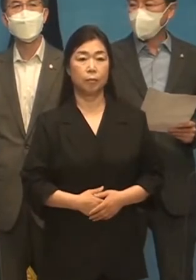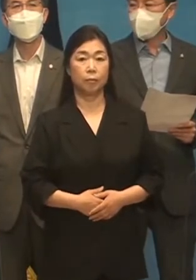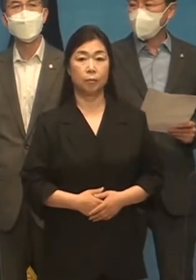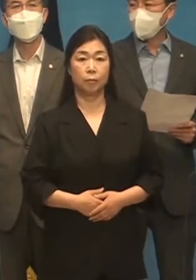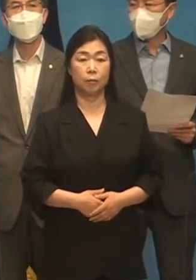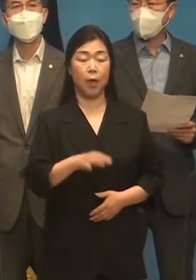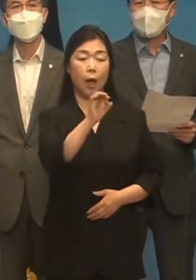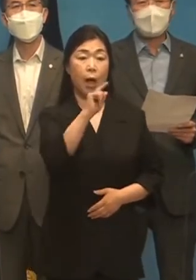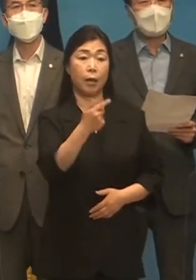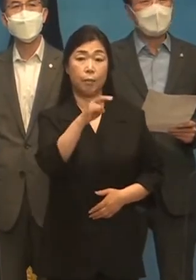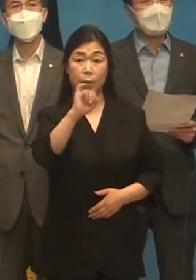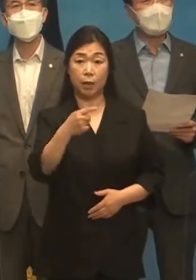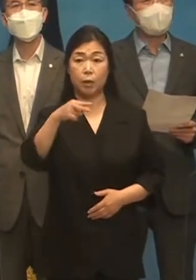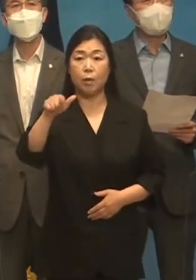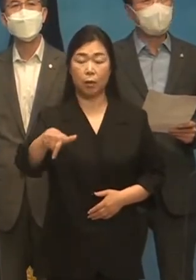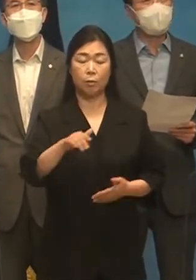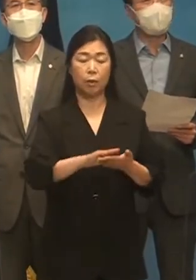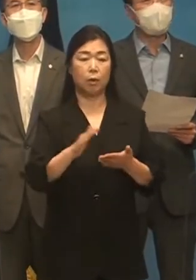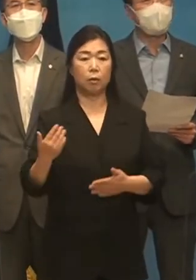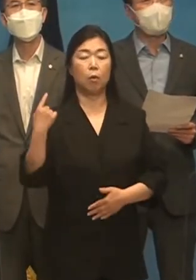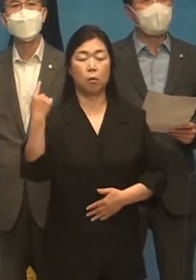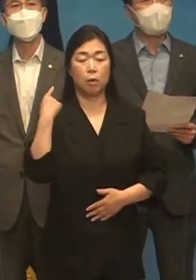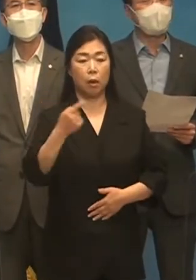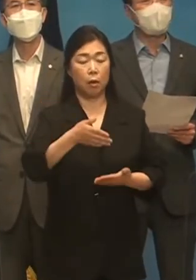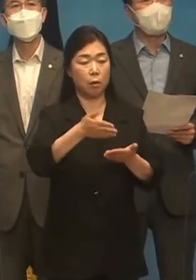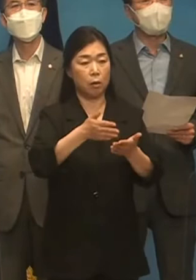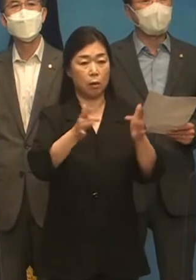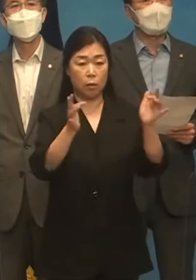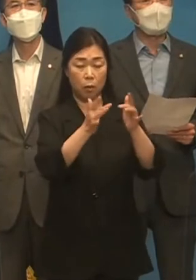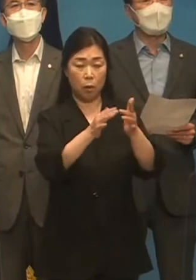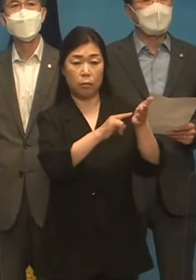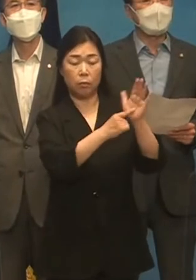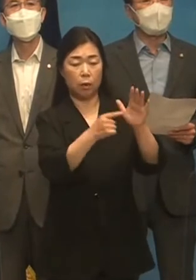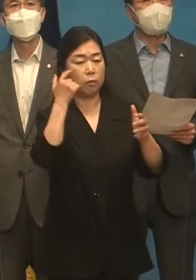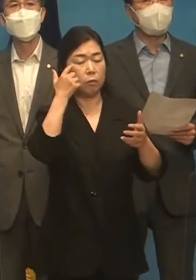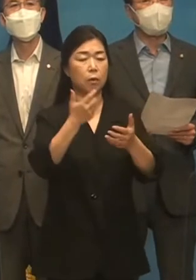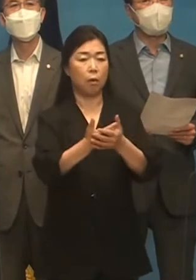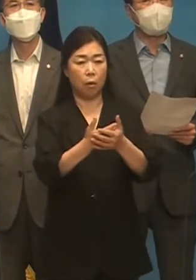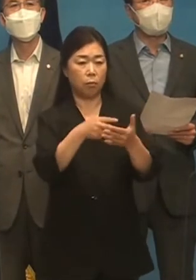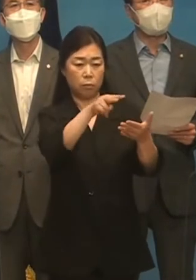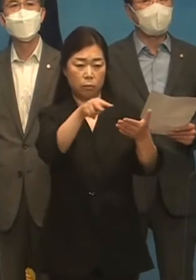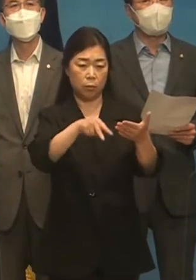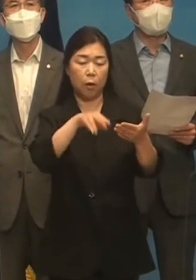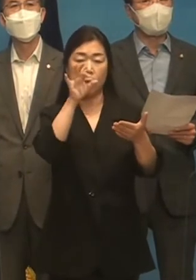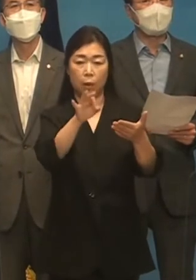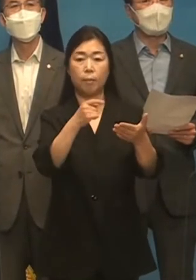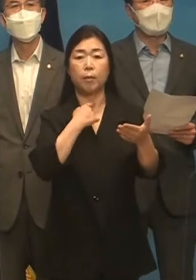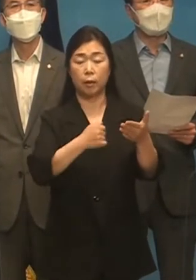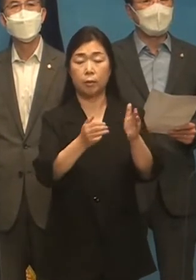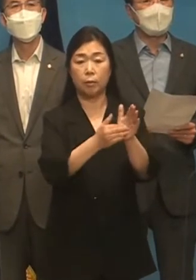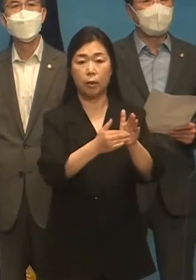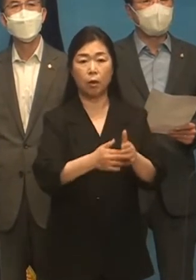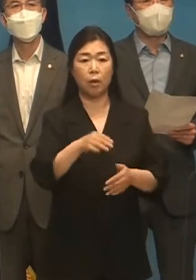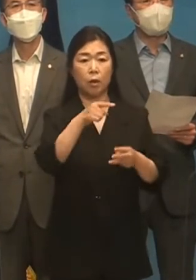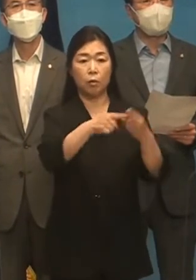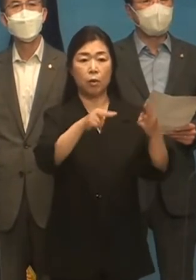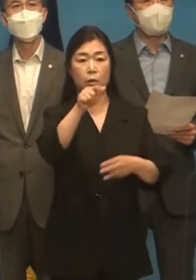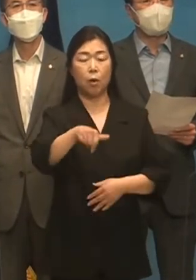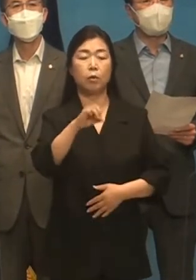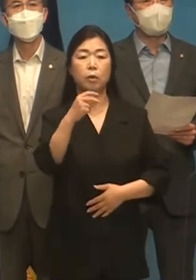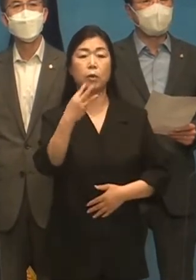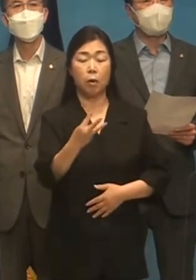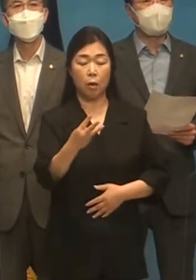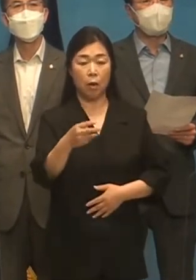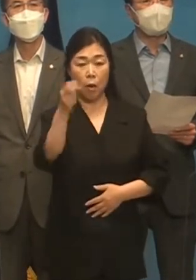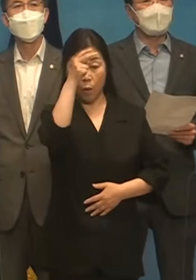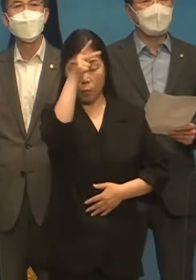네, 안민석입니다. 어제 한 인터넷 언론이 충격적인 보도를 했습니다. 윤석열 검찰의